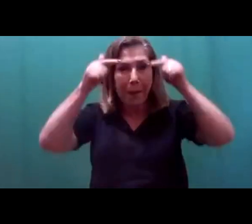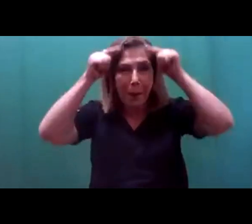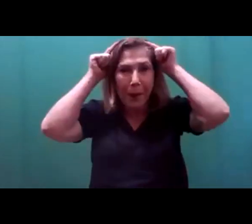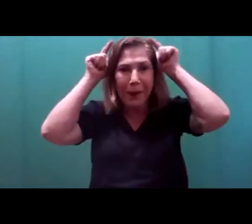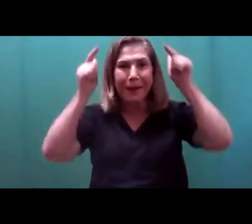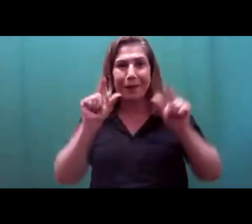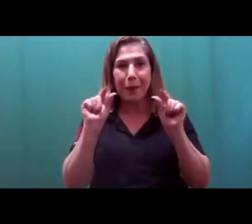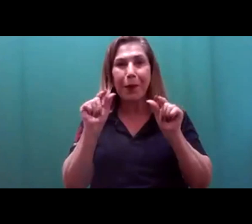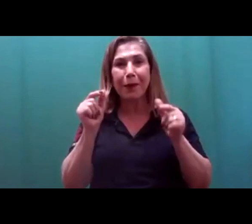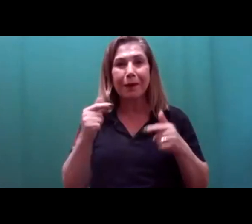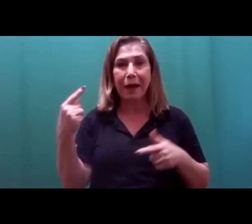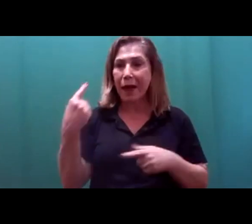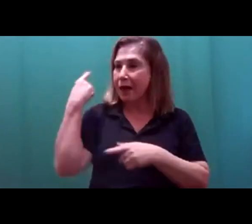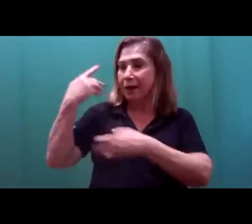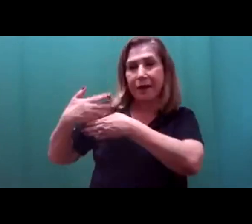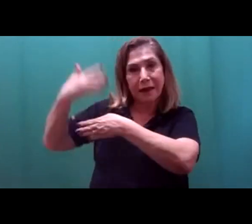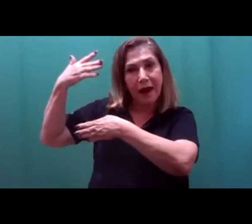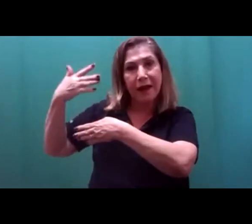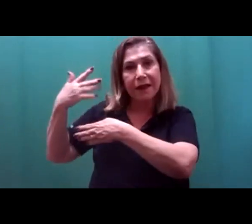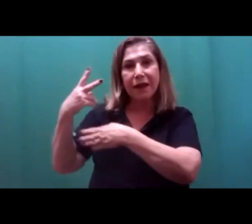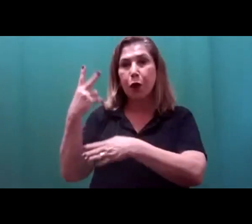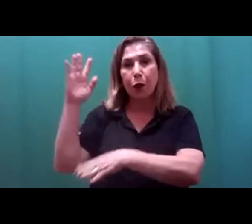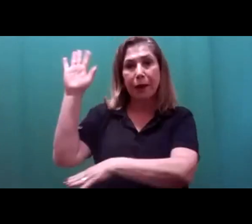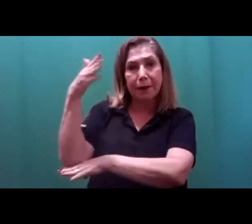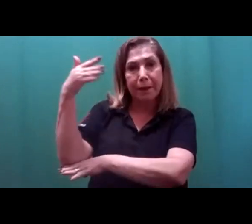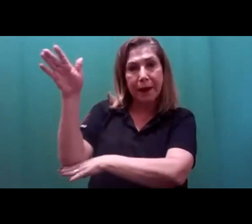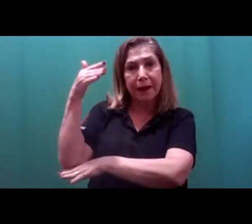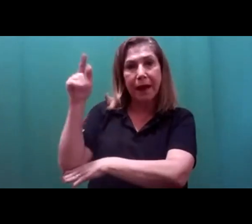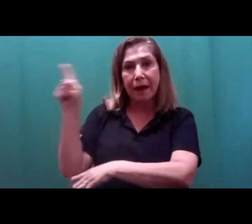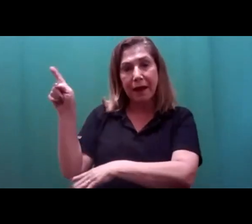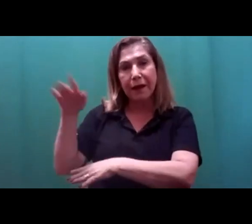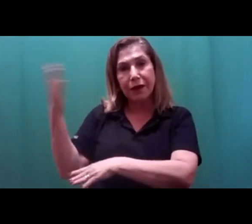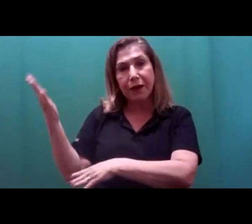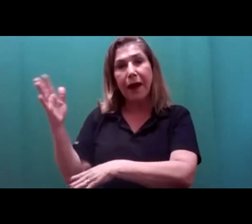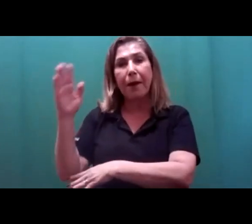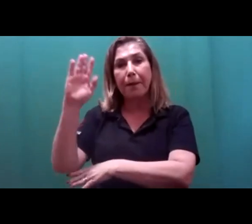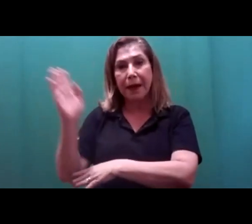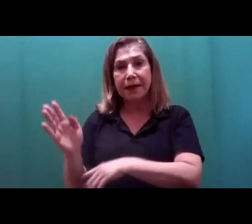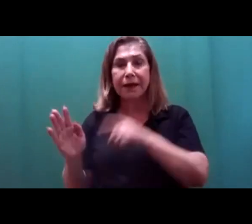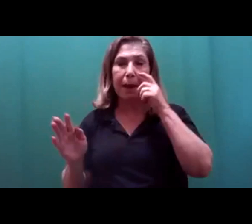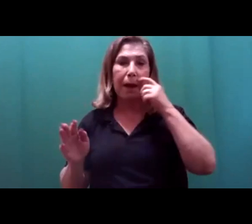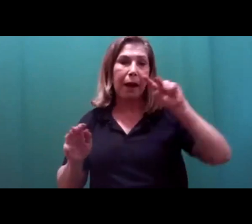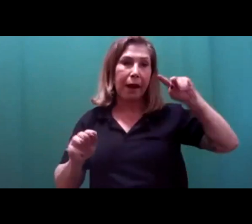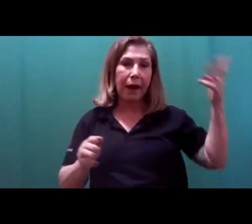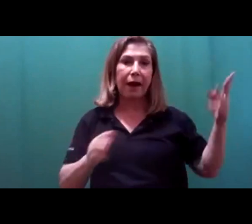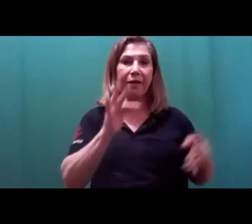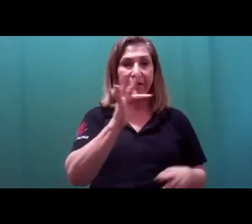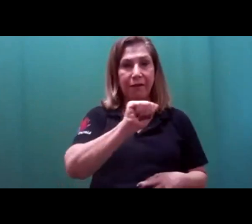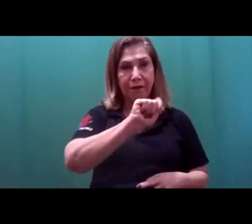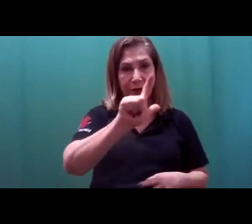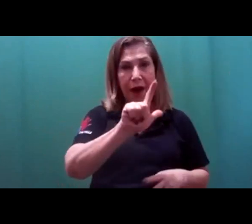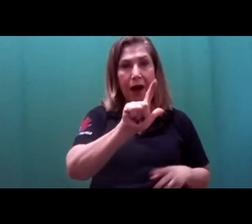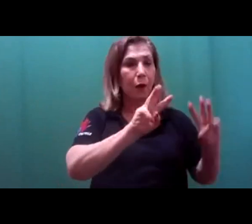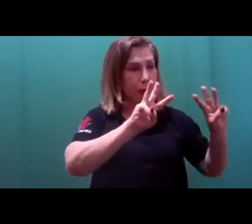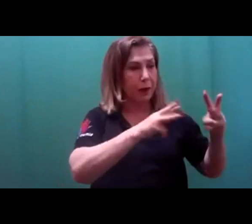E atrás de mim tenho duas bandeiras. A bandeira das Nações Unidas, porque a FAO é uma das agências da